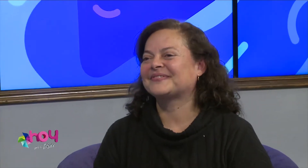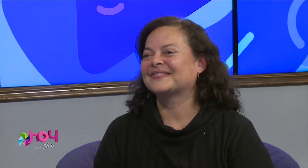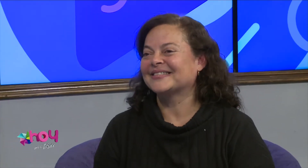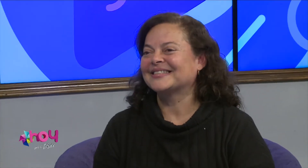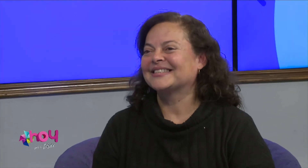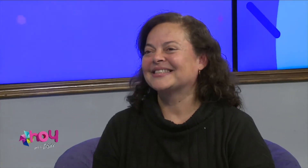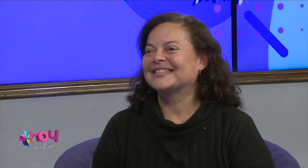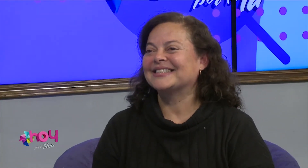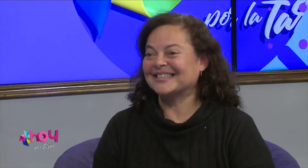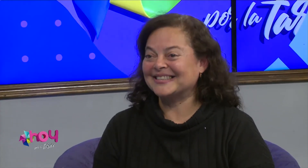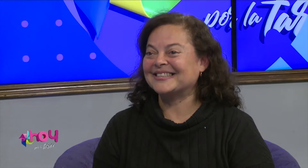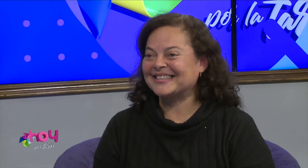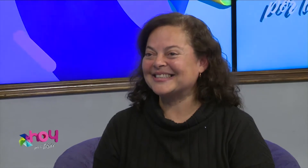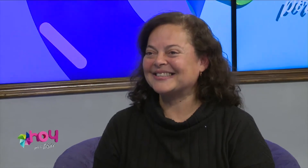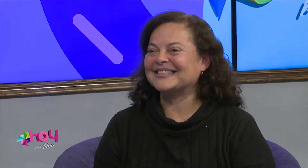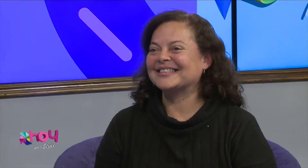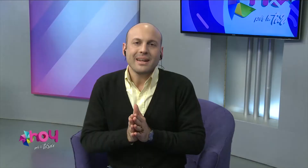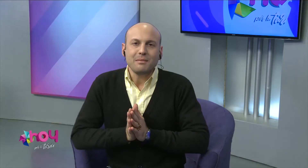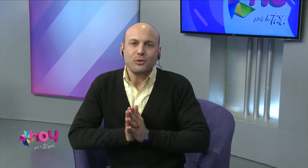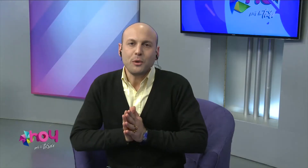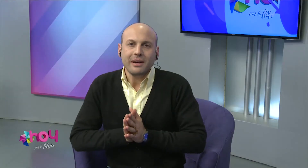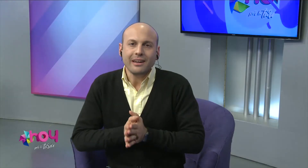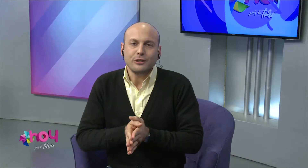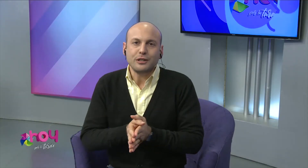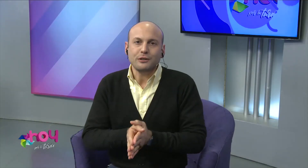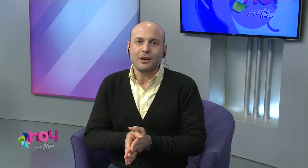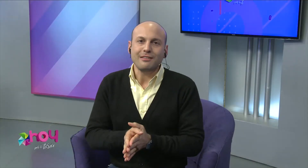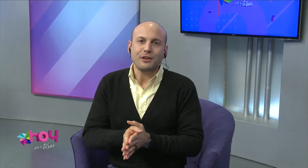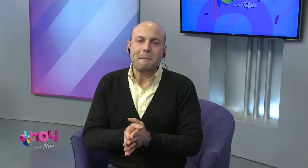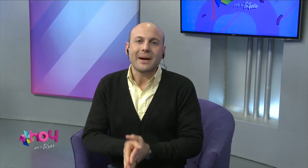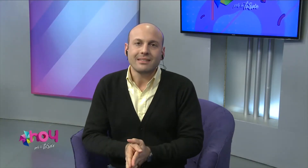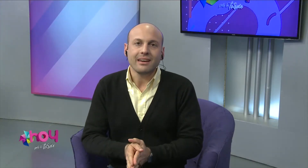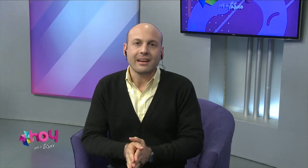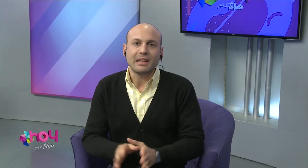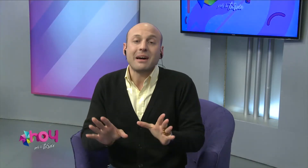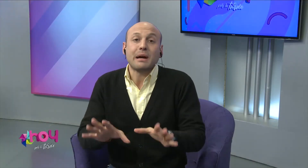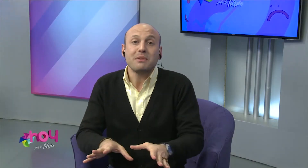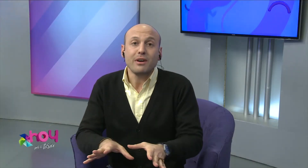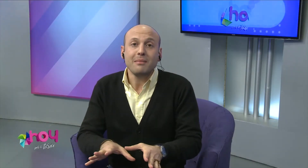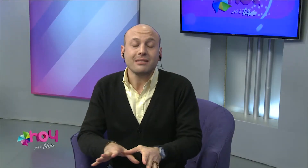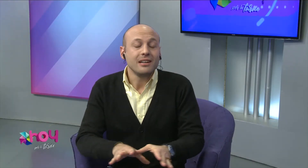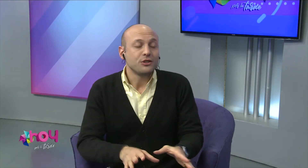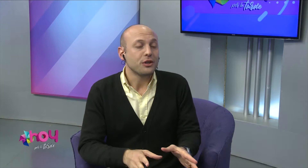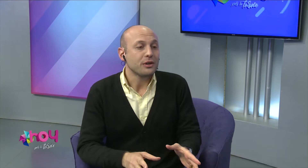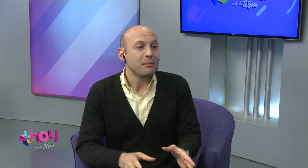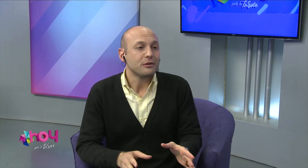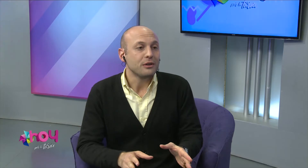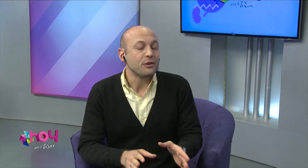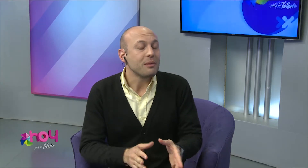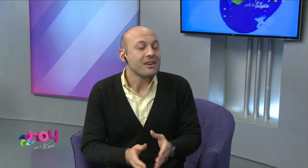manera extra, gracias Canal 7, un par de minutos para que los chicos entonen Paisaje de Catamarca. Pero además, yo quiero que a vos, Noemí,